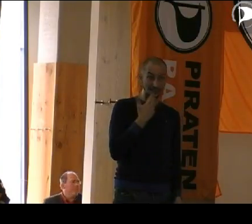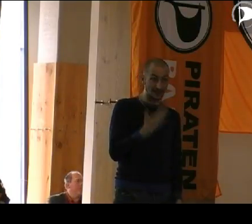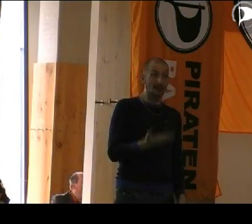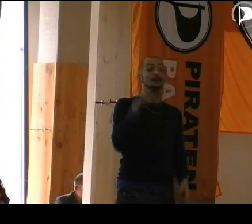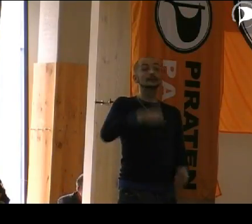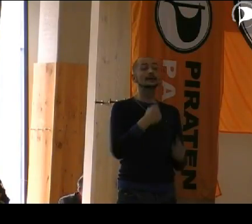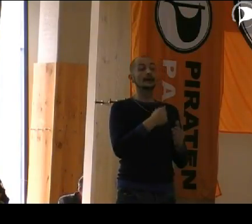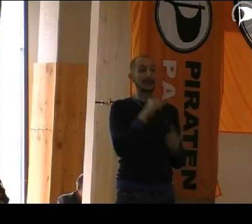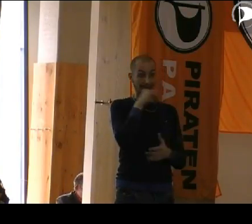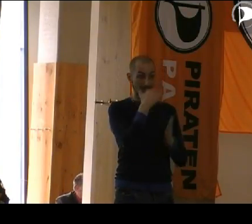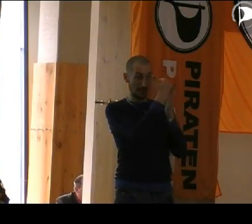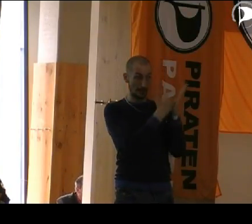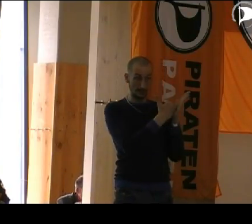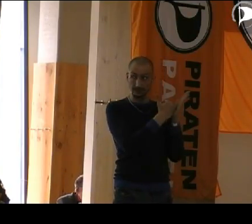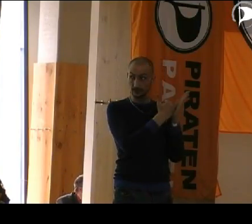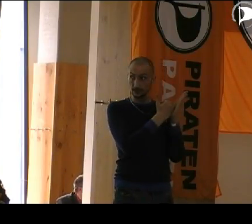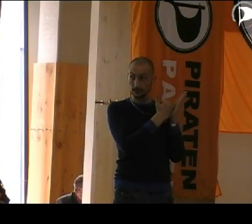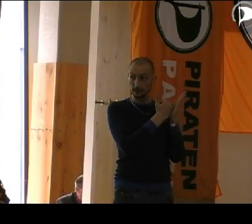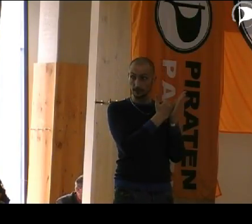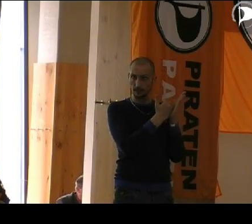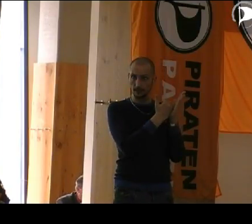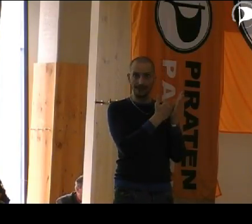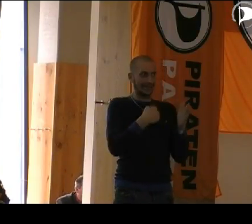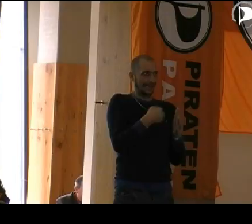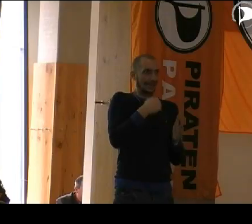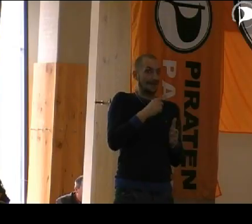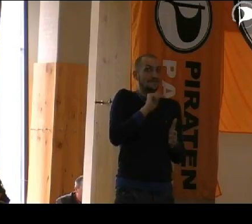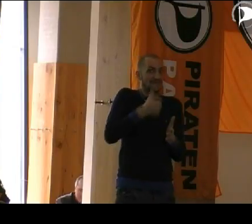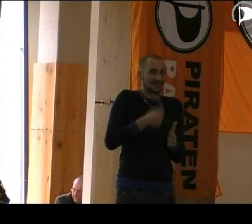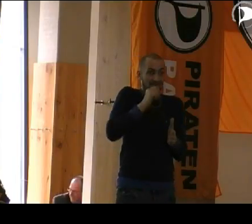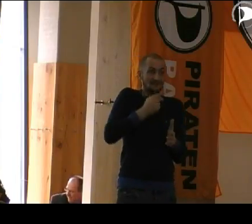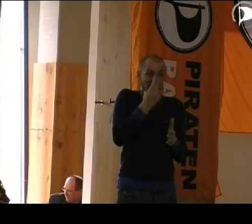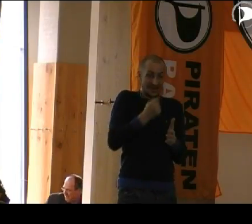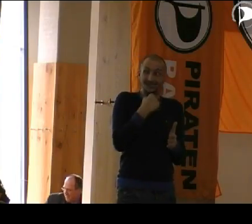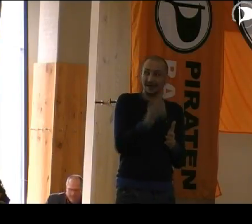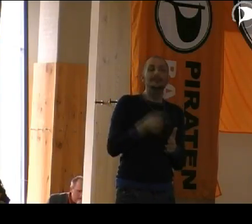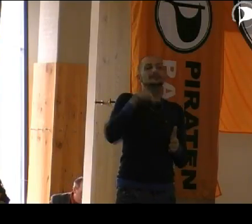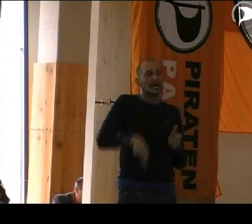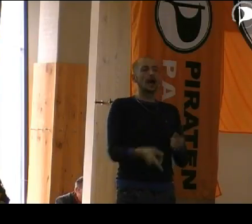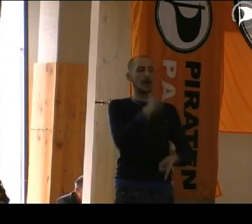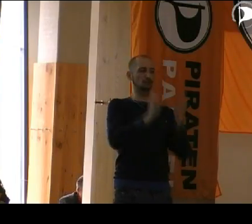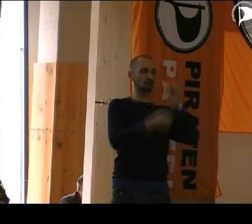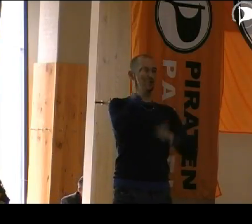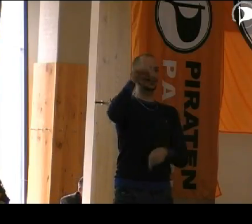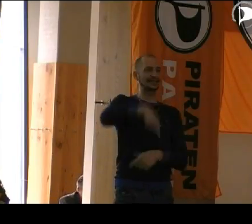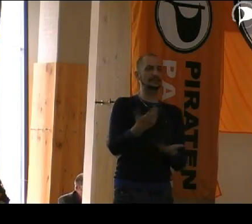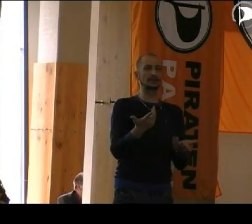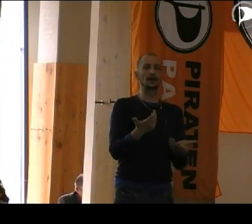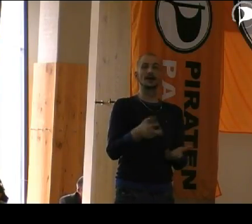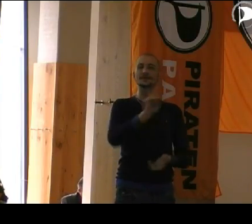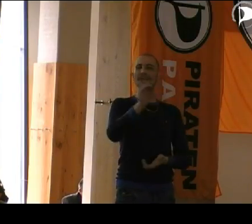der innere ist irgendwas gesagt und wir kommen zur abstimmung wer ist dafür